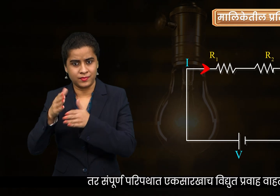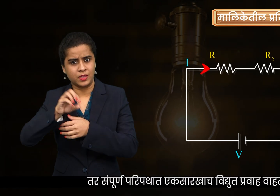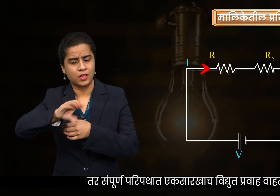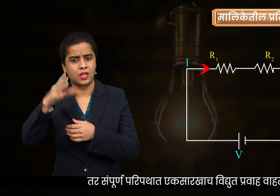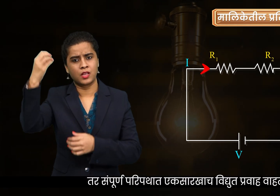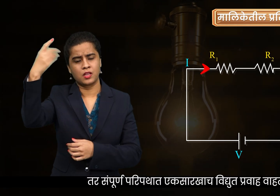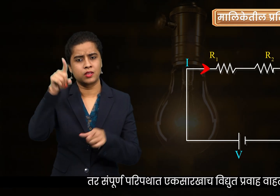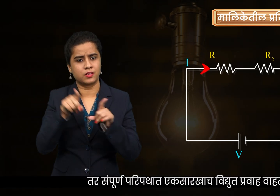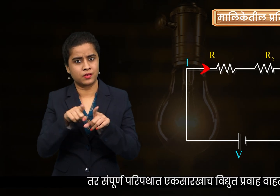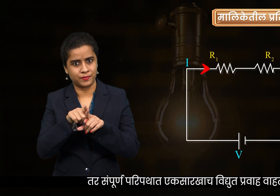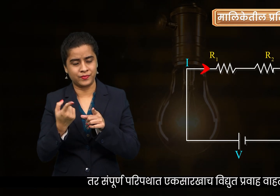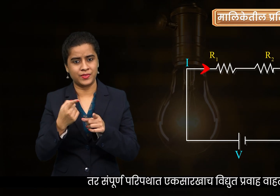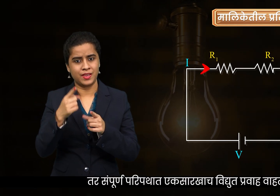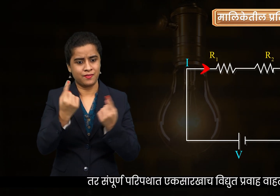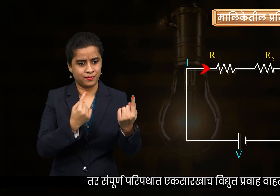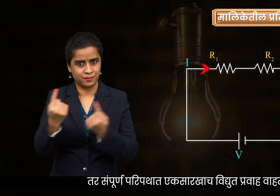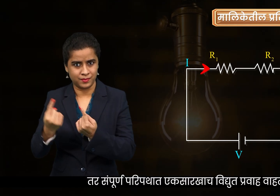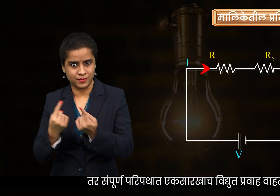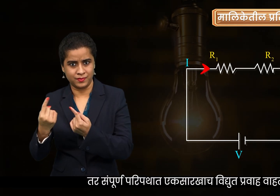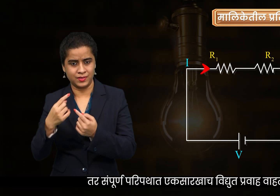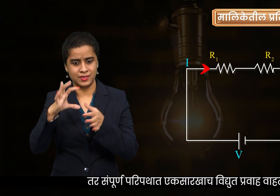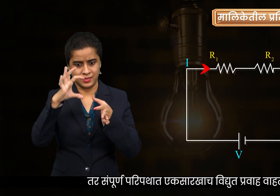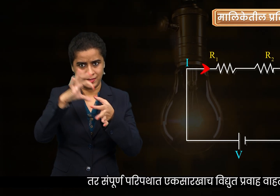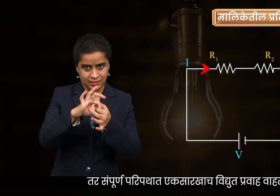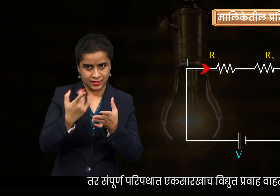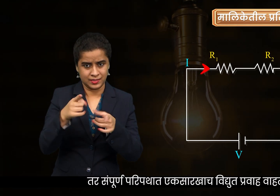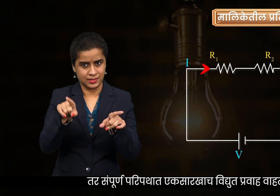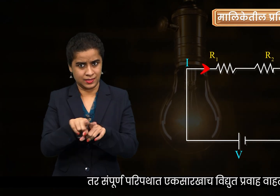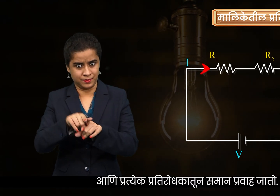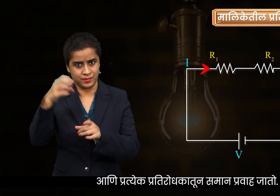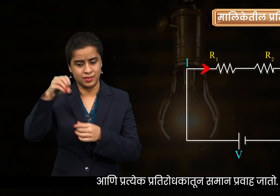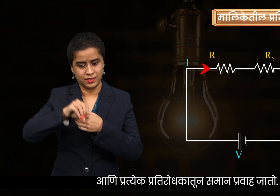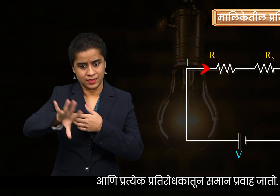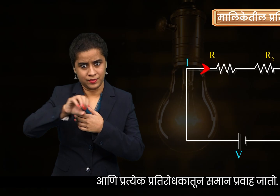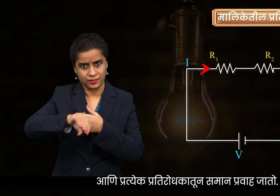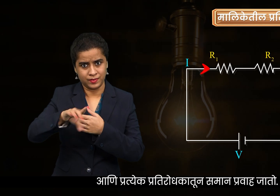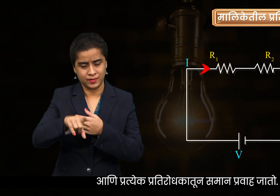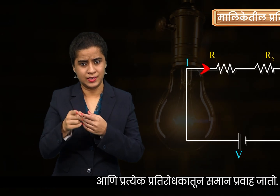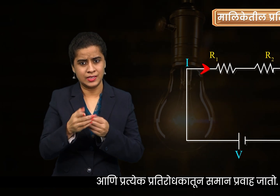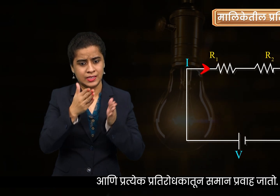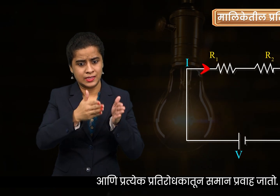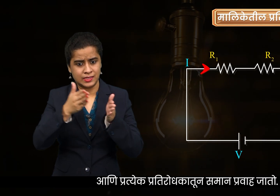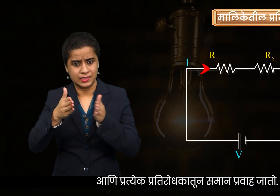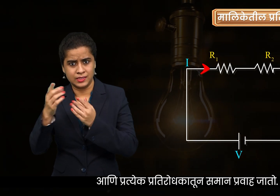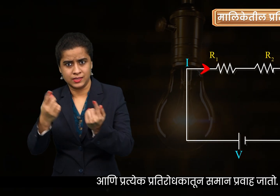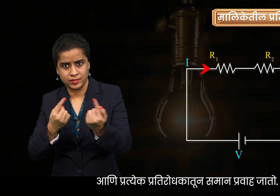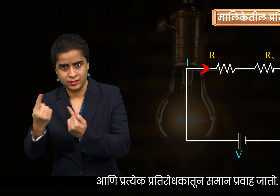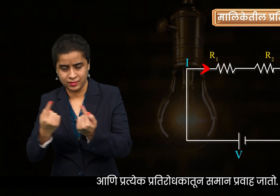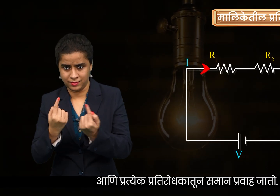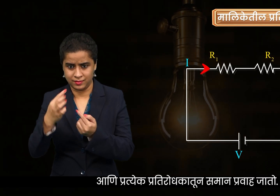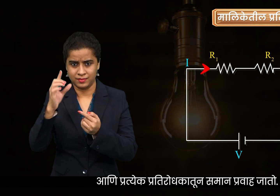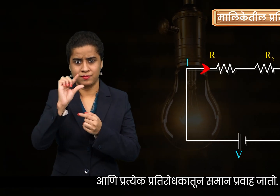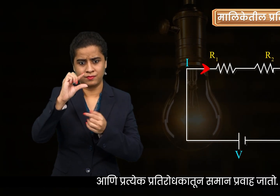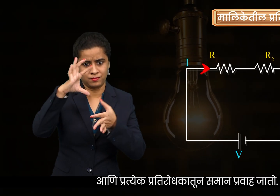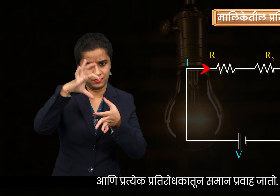तर संपूर्ण परिपथात एकसारखाच विद्युत प्रवाह वाहतो आणि प्रत्येक प्रतिरोधकातून समान प्रवाह जातो.